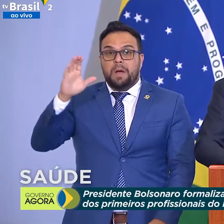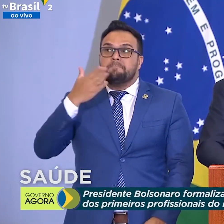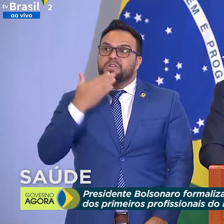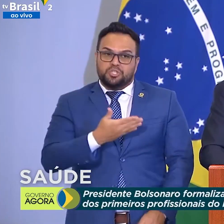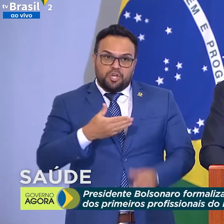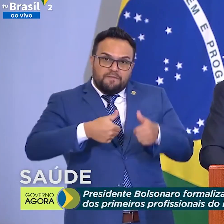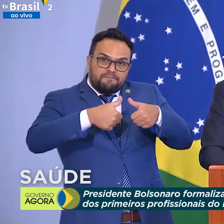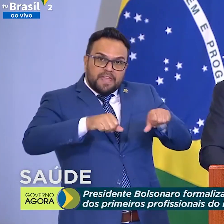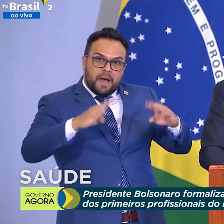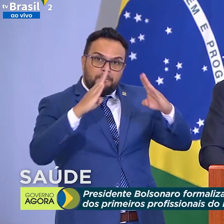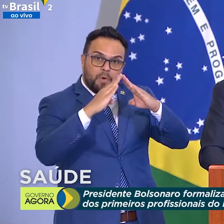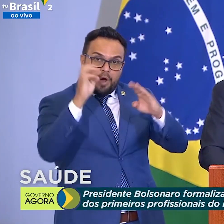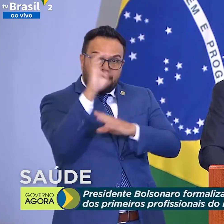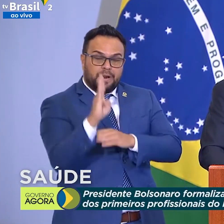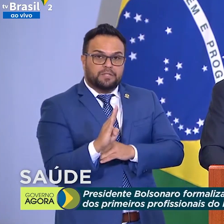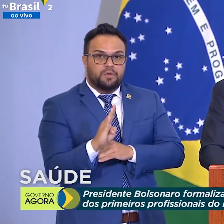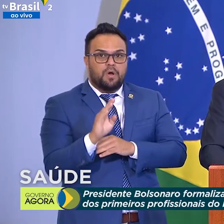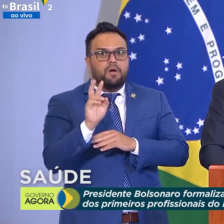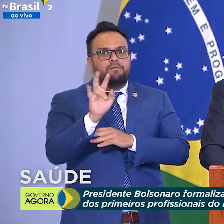deportado.